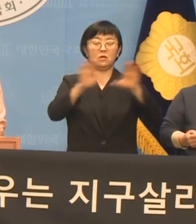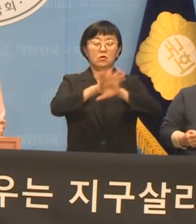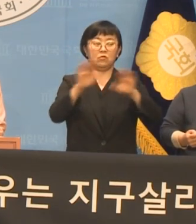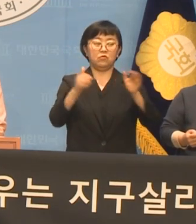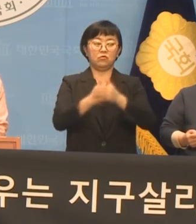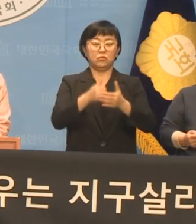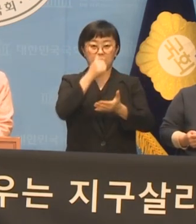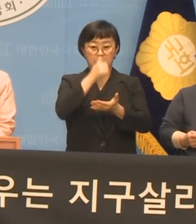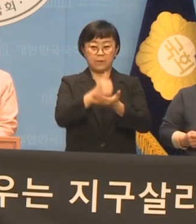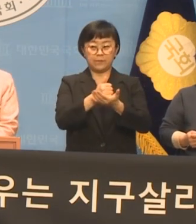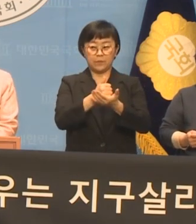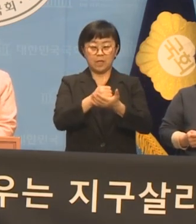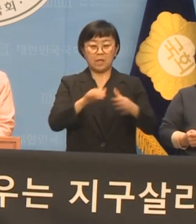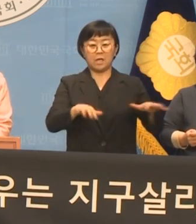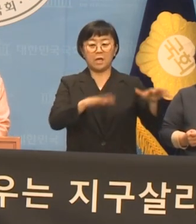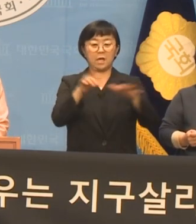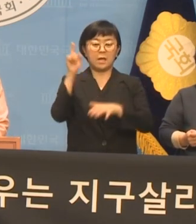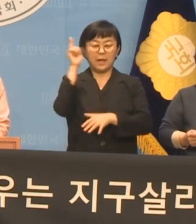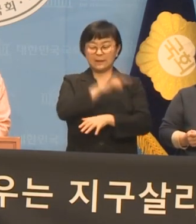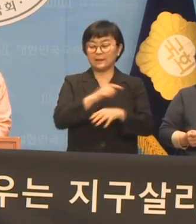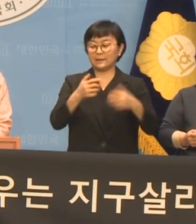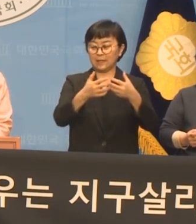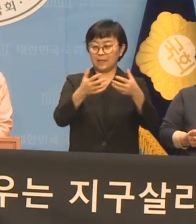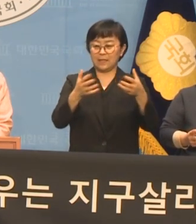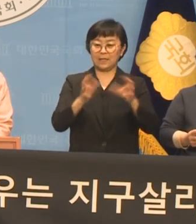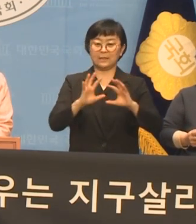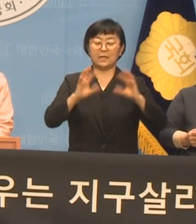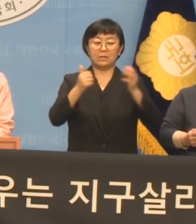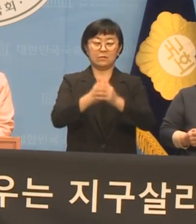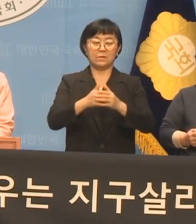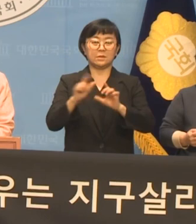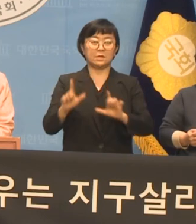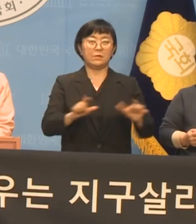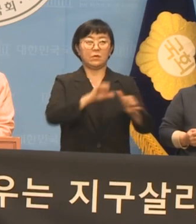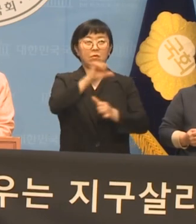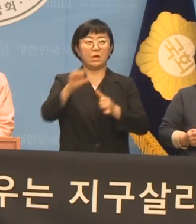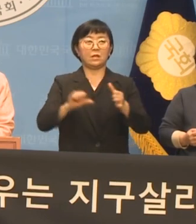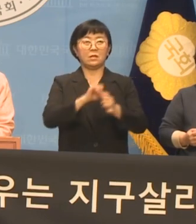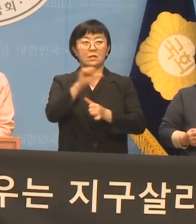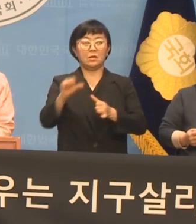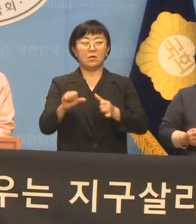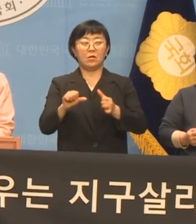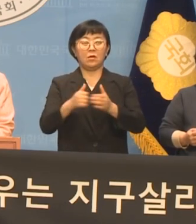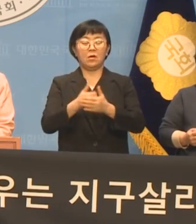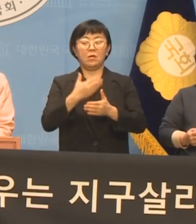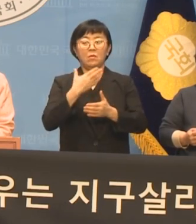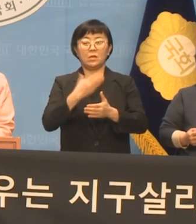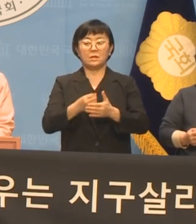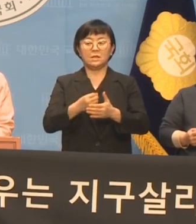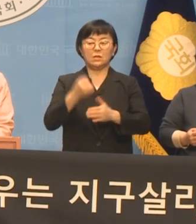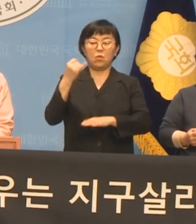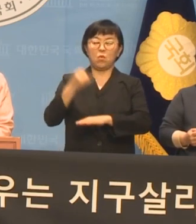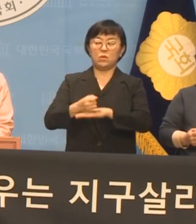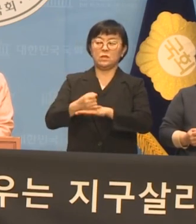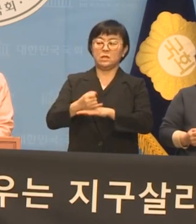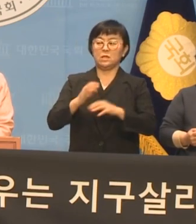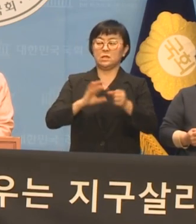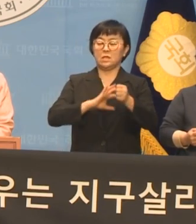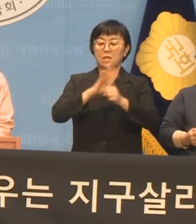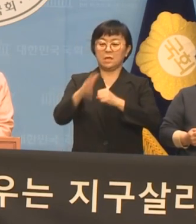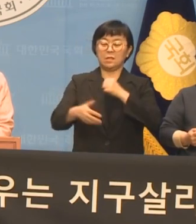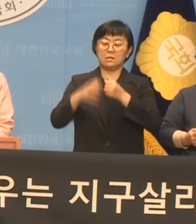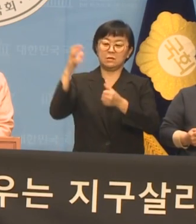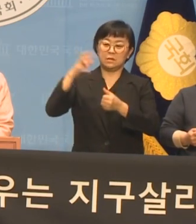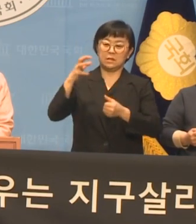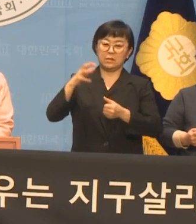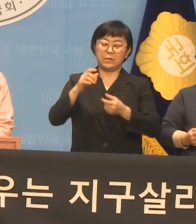범죄국의 해양 악당국의 생태복지 조사 대상국에서 최하위 세계적 지탄을